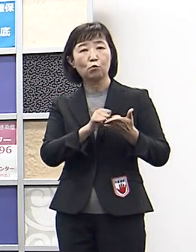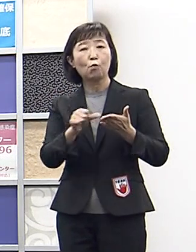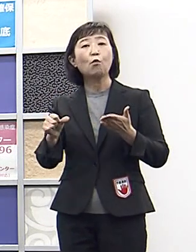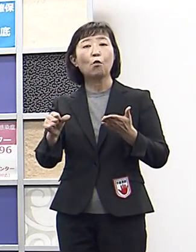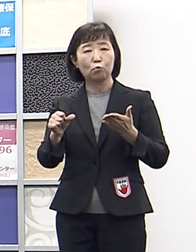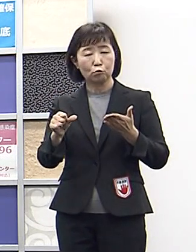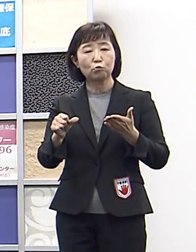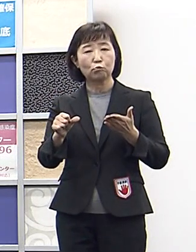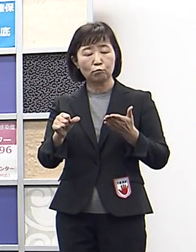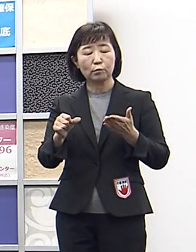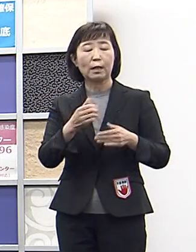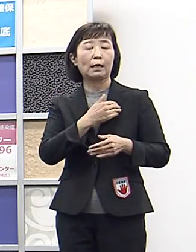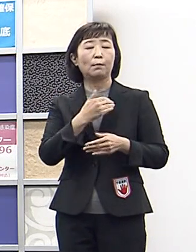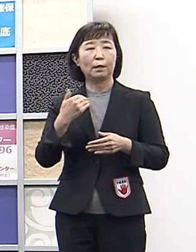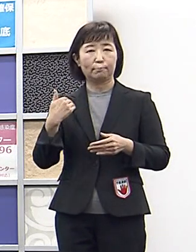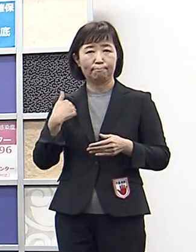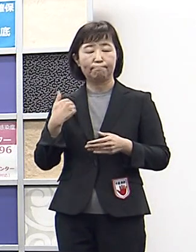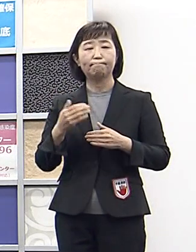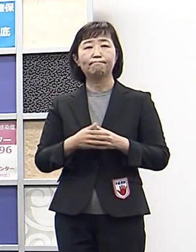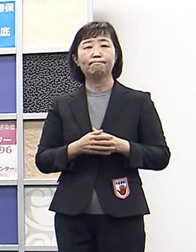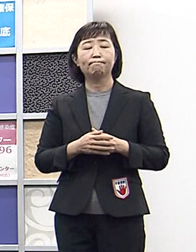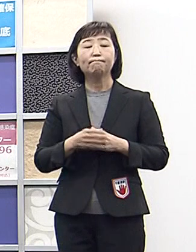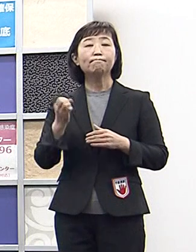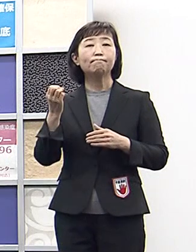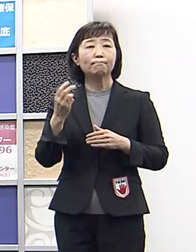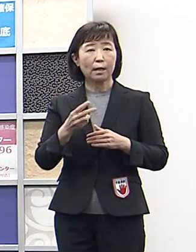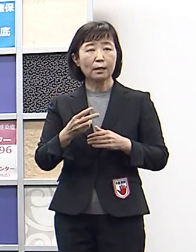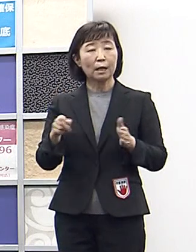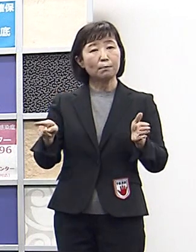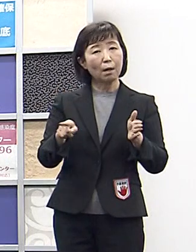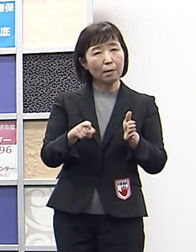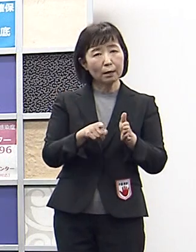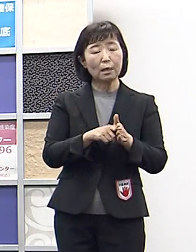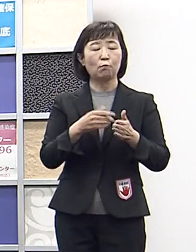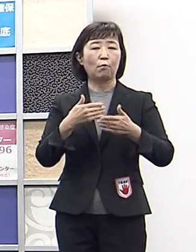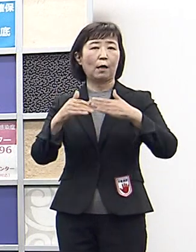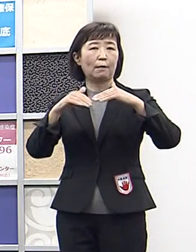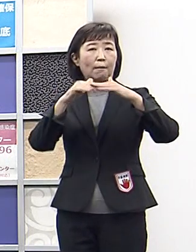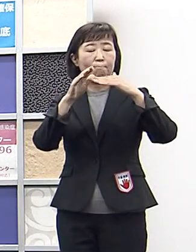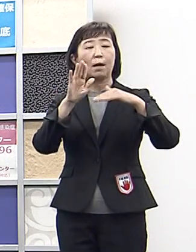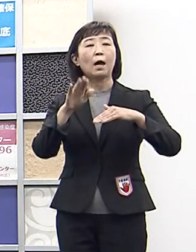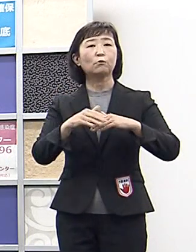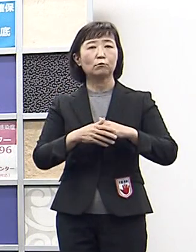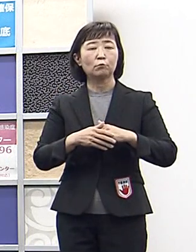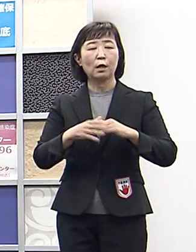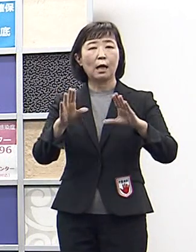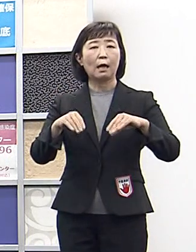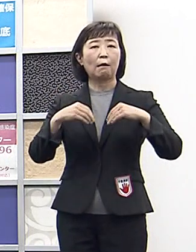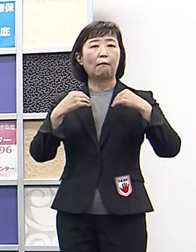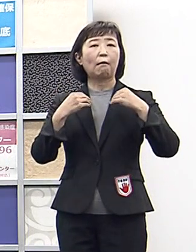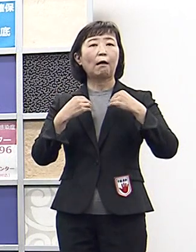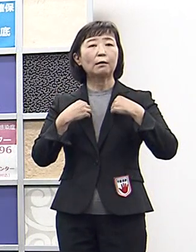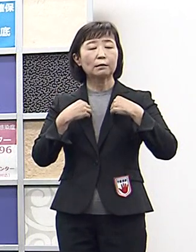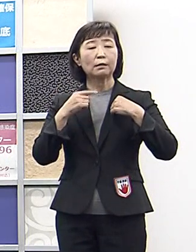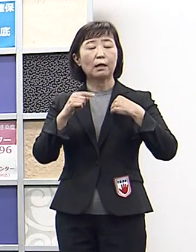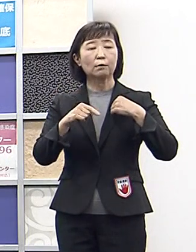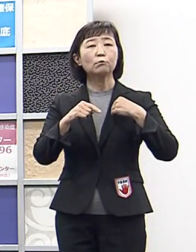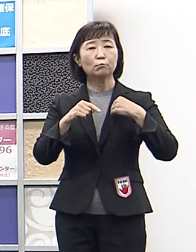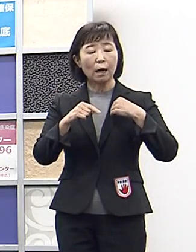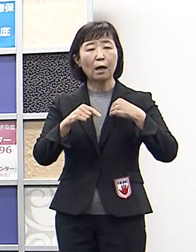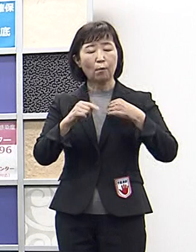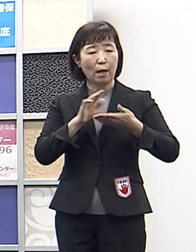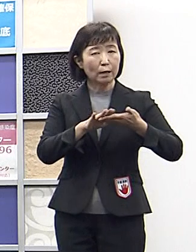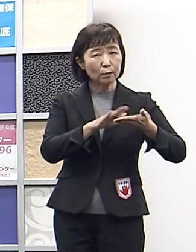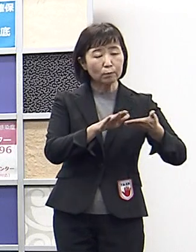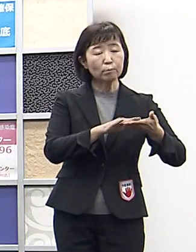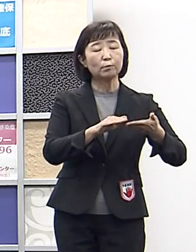いただくことが可能となりますまたこれまでの経験から感染対策にはエアロゾル対策が非常に有効で